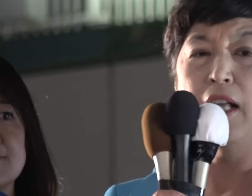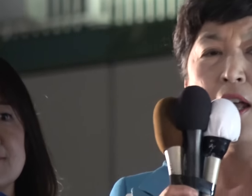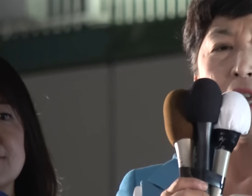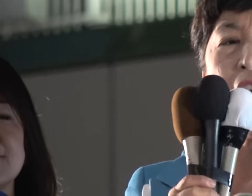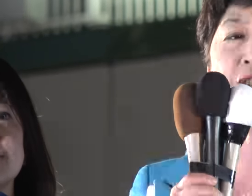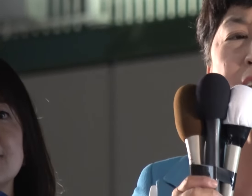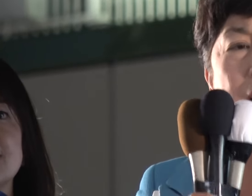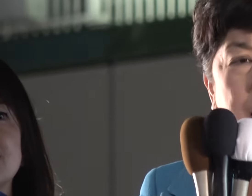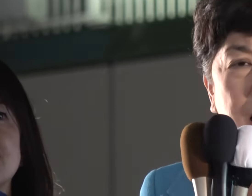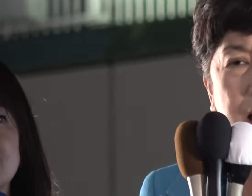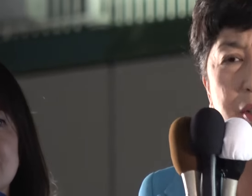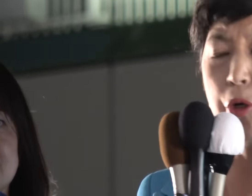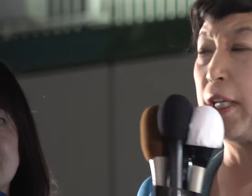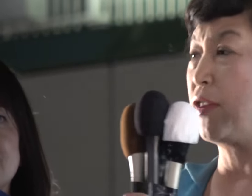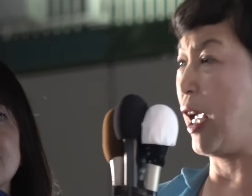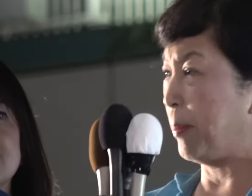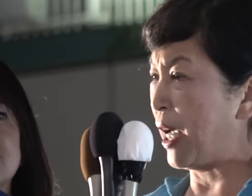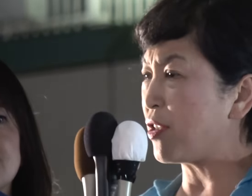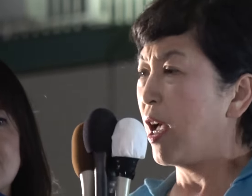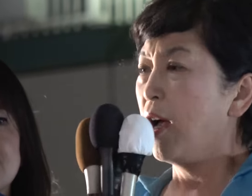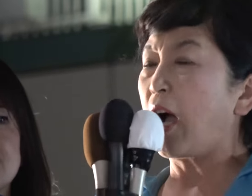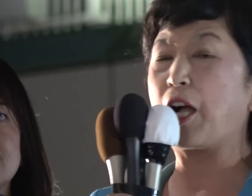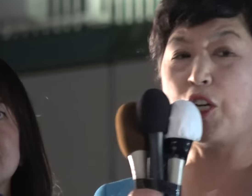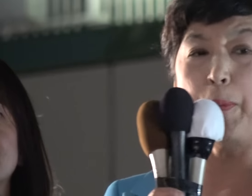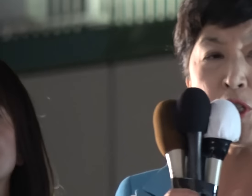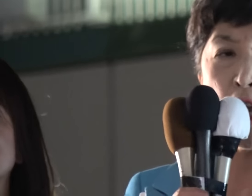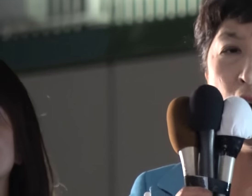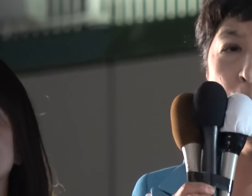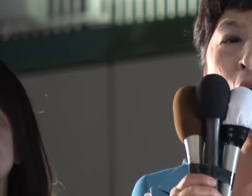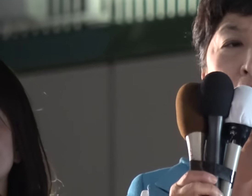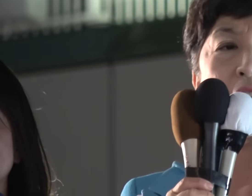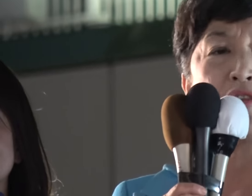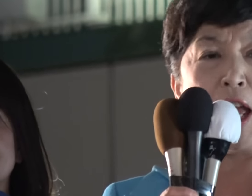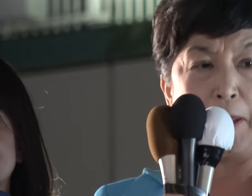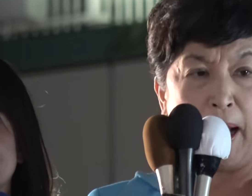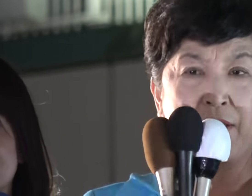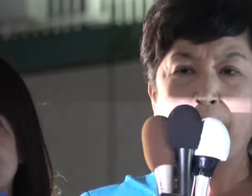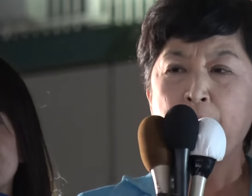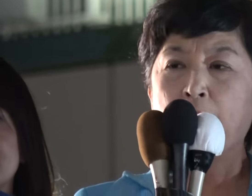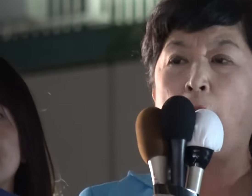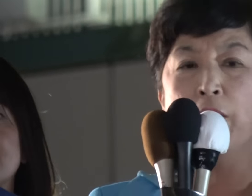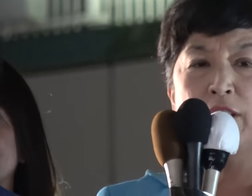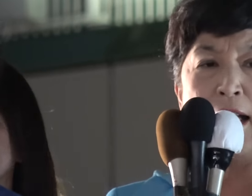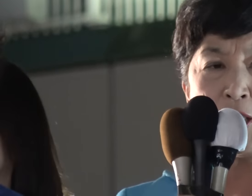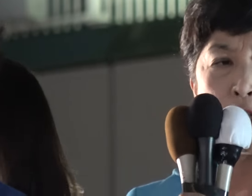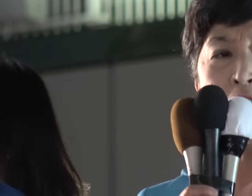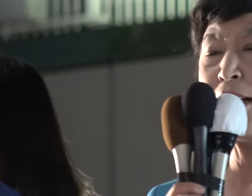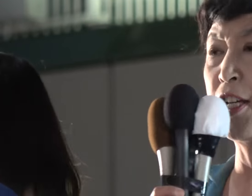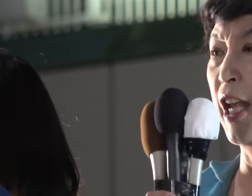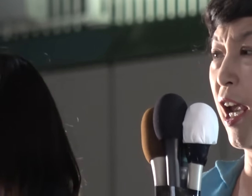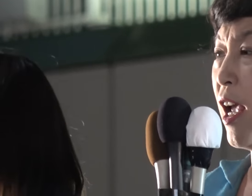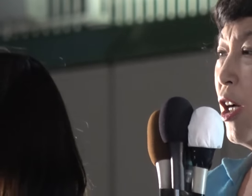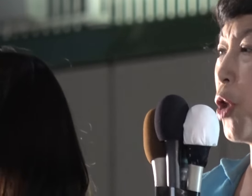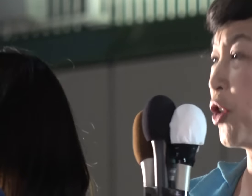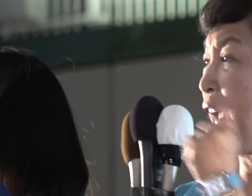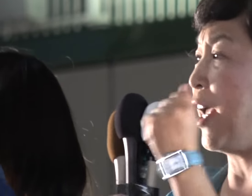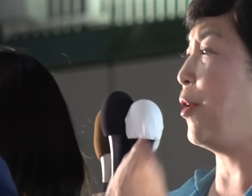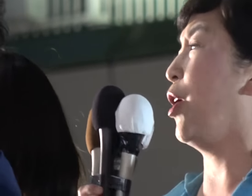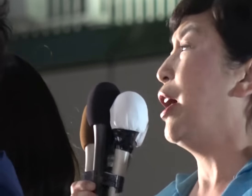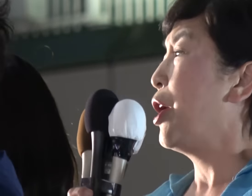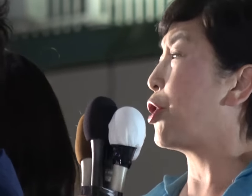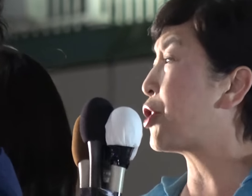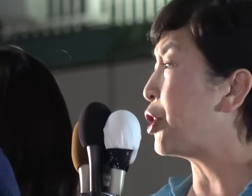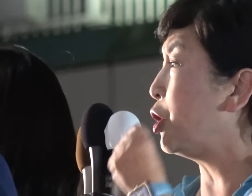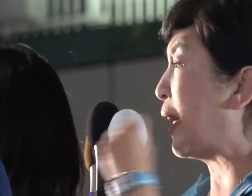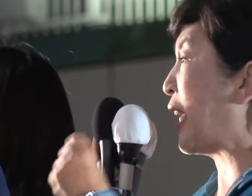草案いいじゃないかと言っています。核武装も言っています。こんな人たちに都政